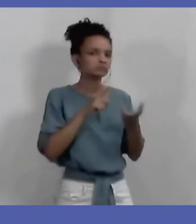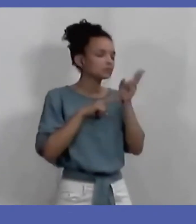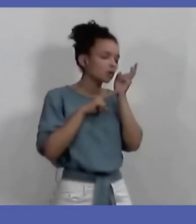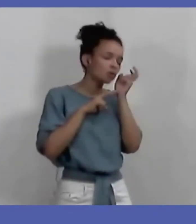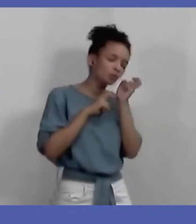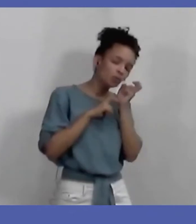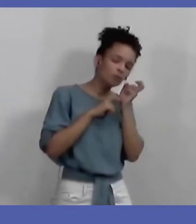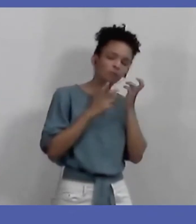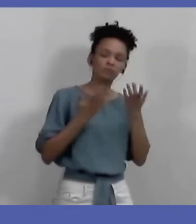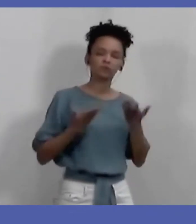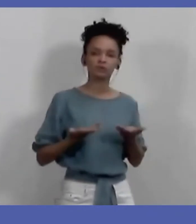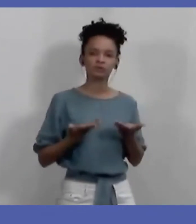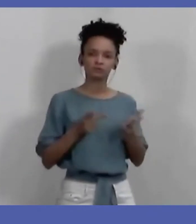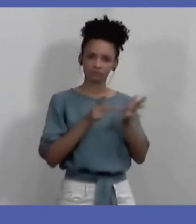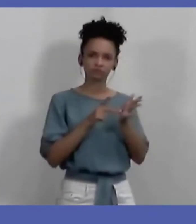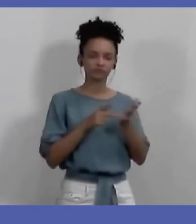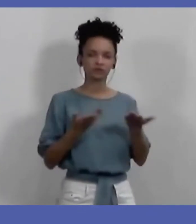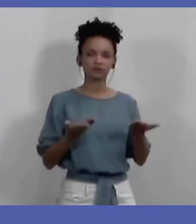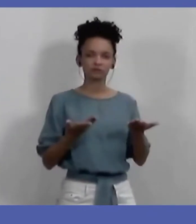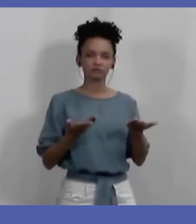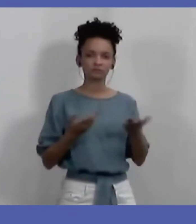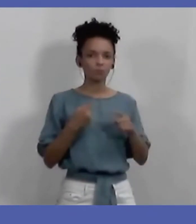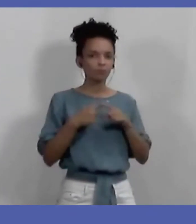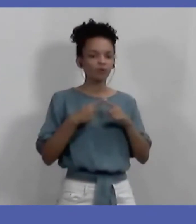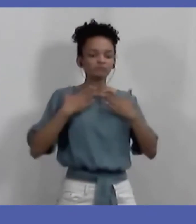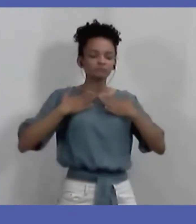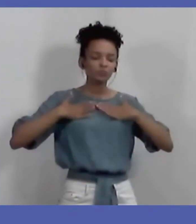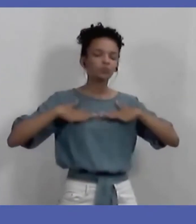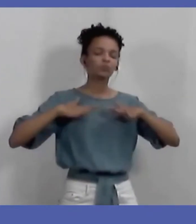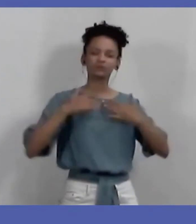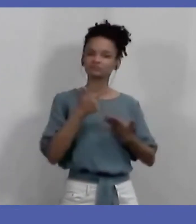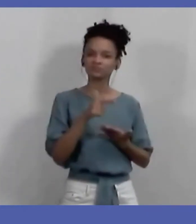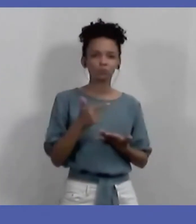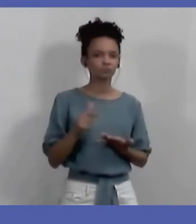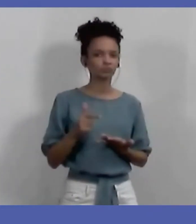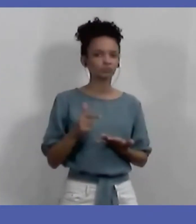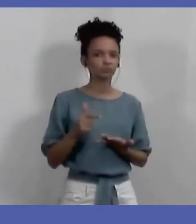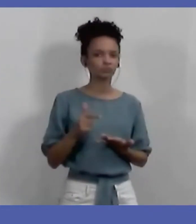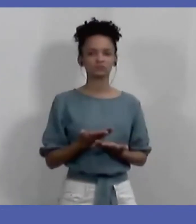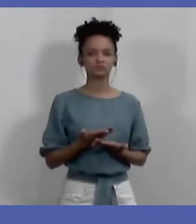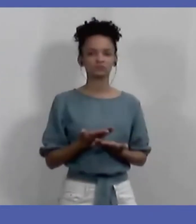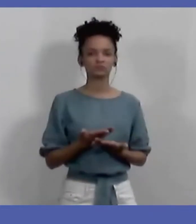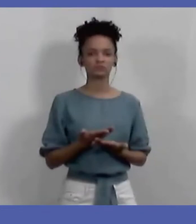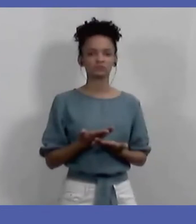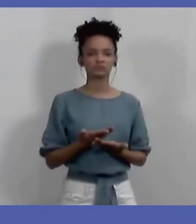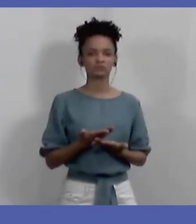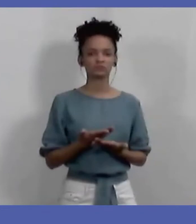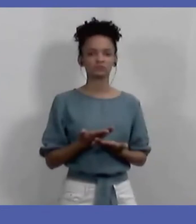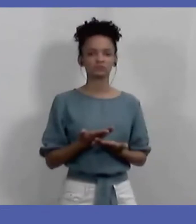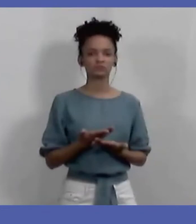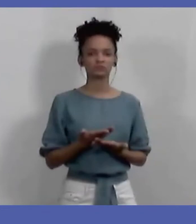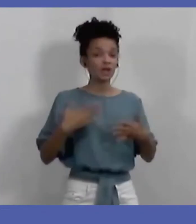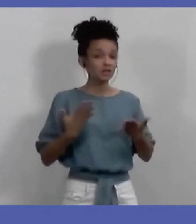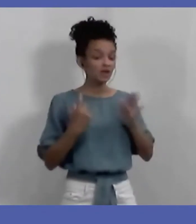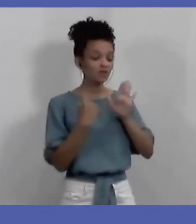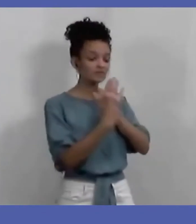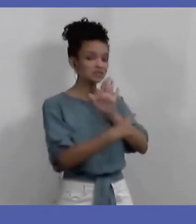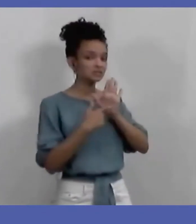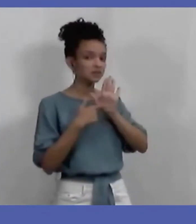direito, não é verdade? Então, aqui mostra que o